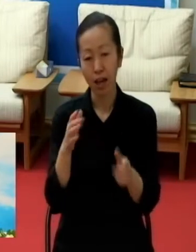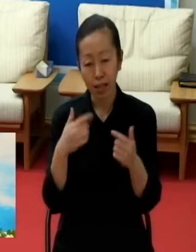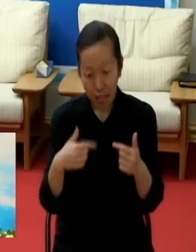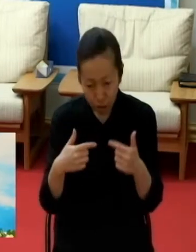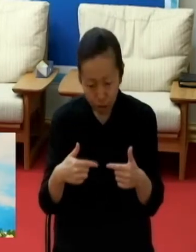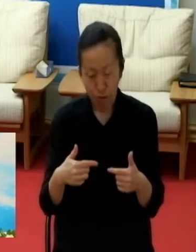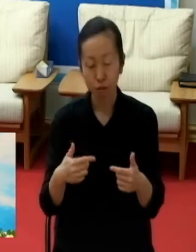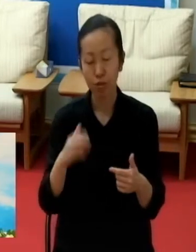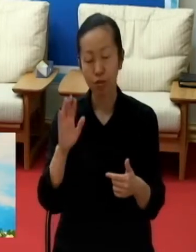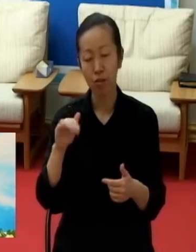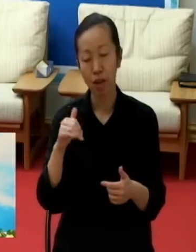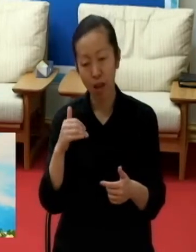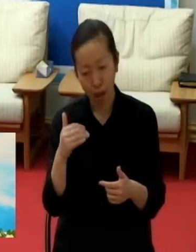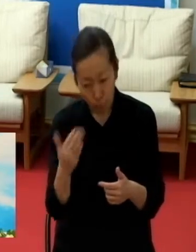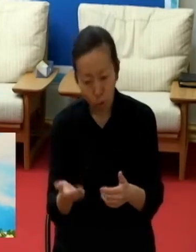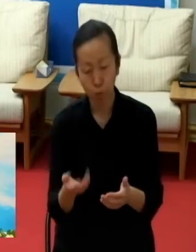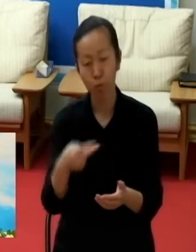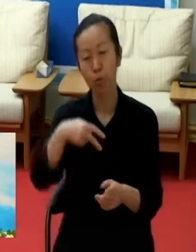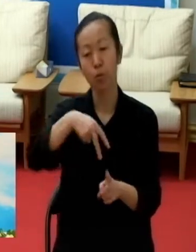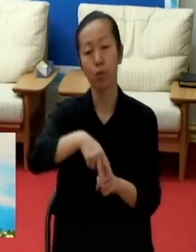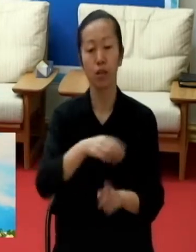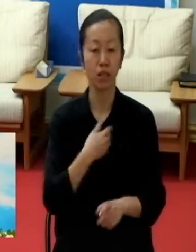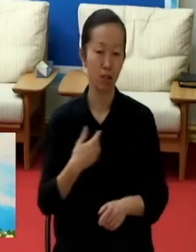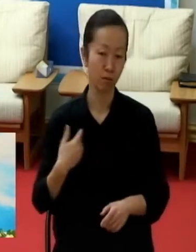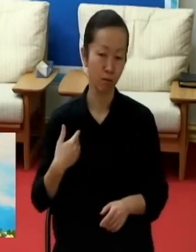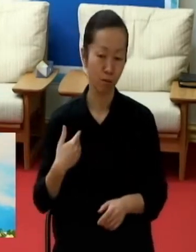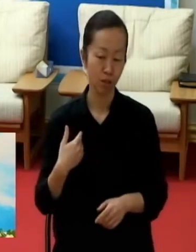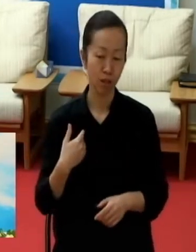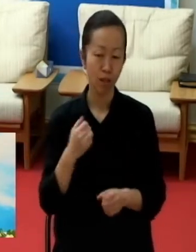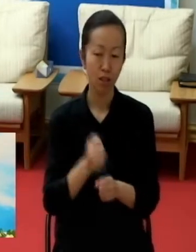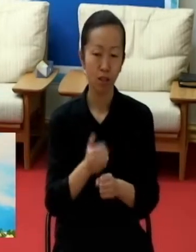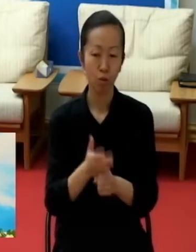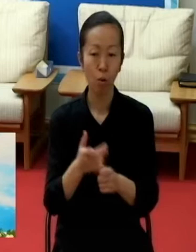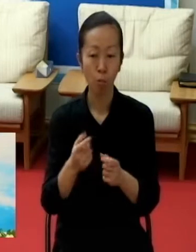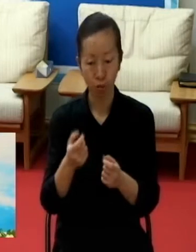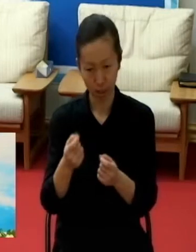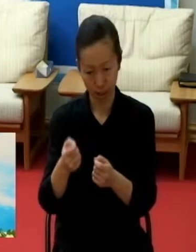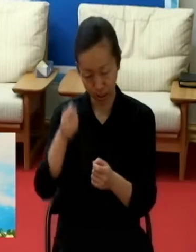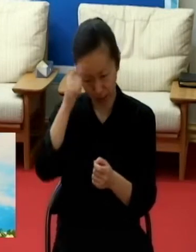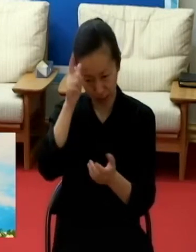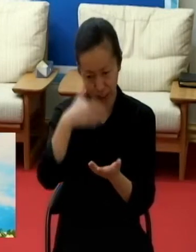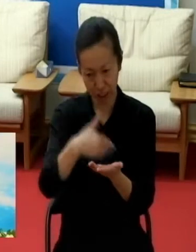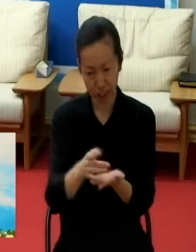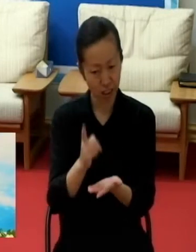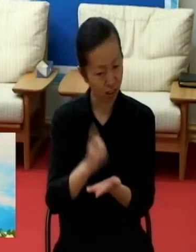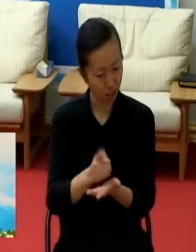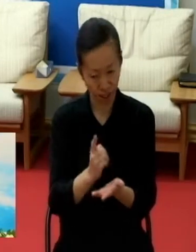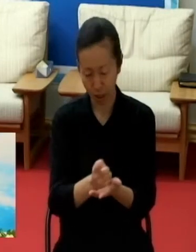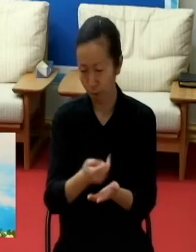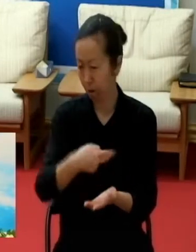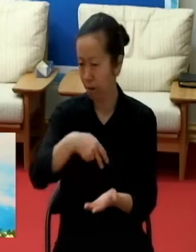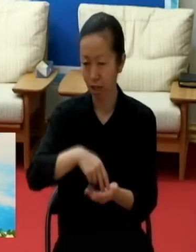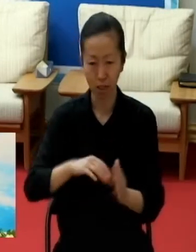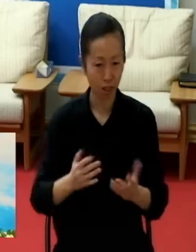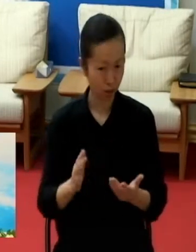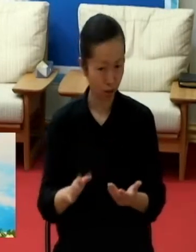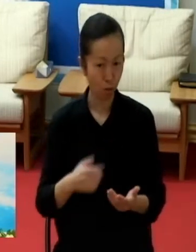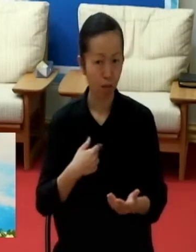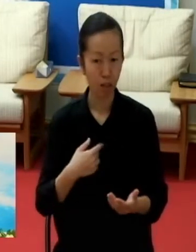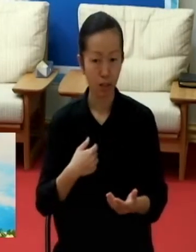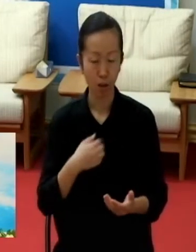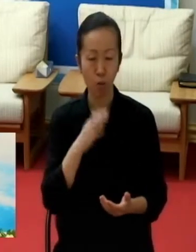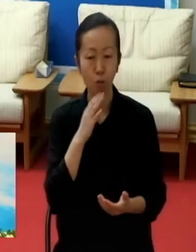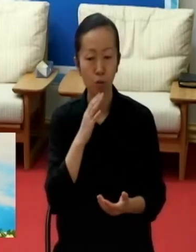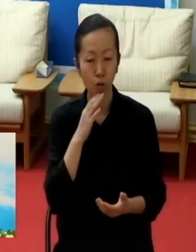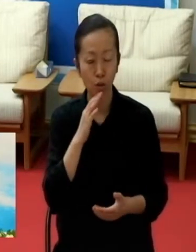残っています。 신앙도 마찬가지입니다. 信仰も同じです。 내가 정말 참 그리스도를 믿으면 私が